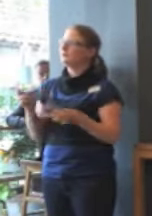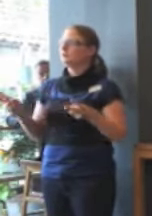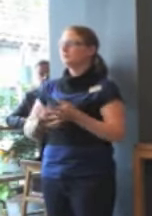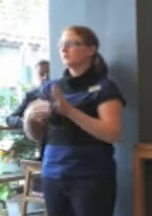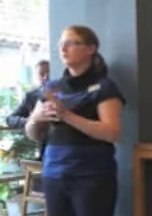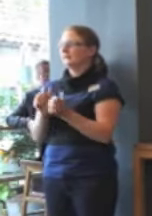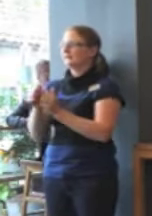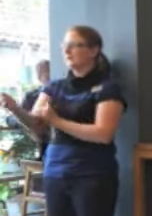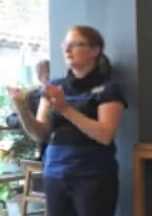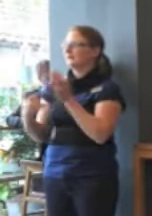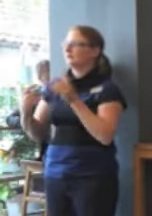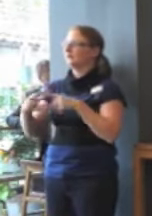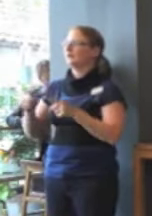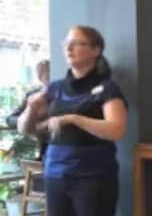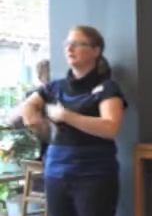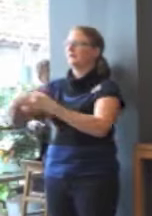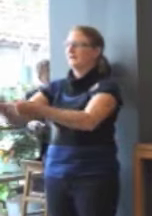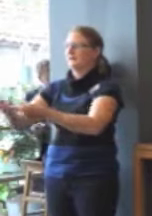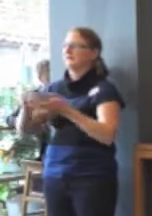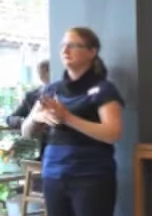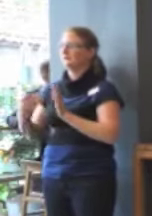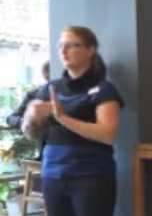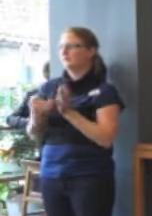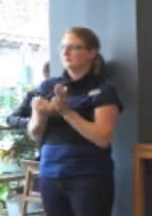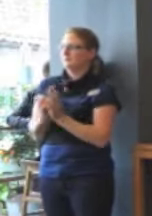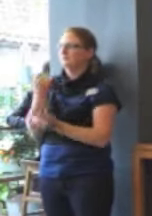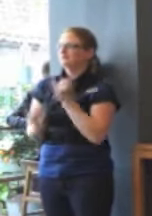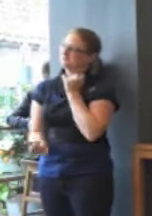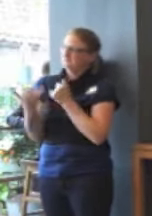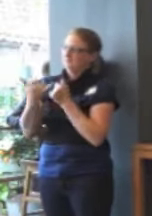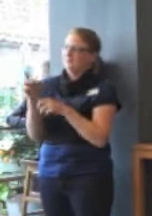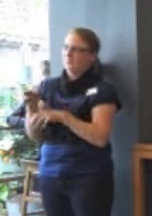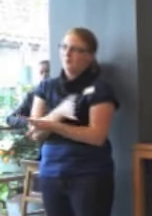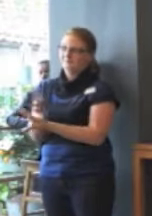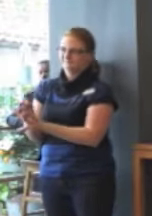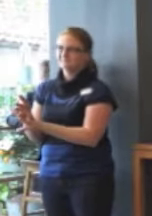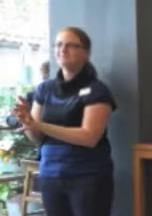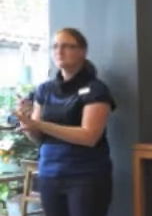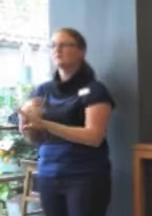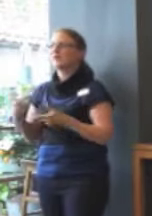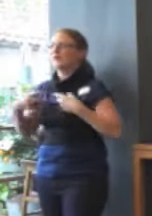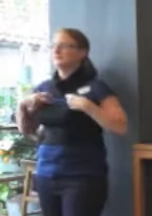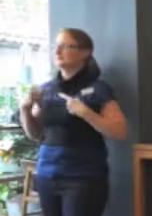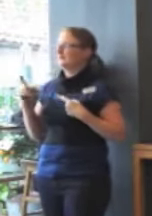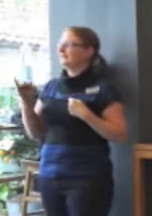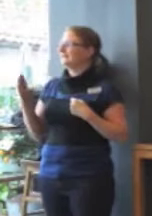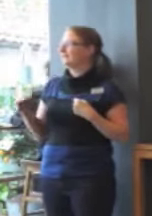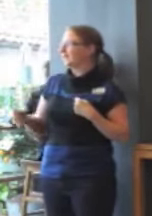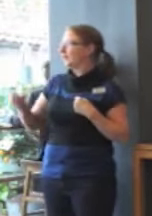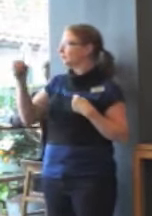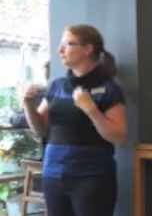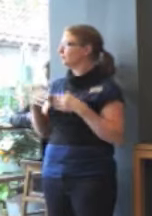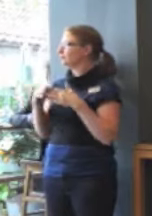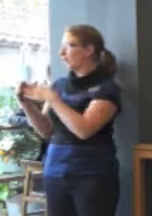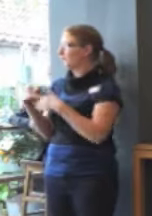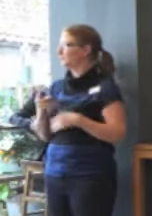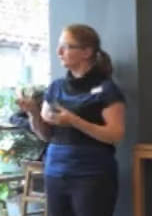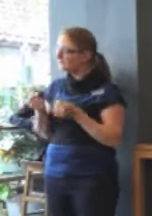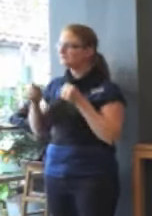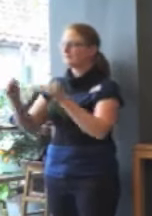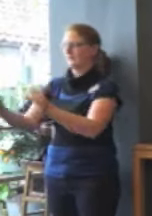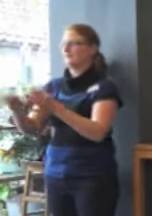olika utvecklingsprojekt de senaste 10 åren. Och är anställd då i Lidingö stad som driver projektet tillsammans